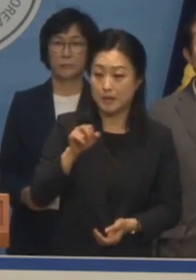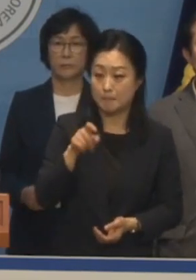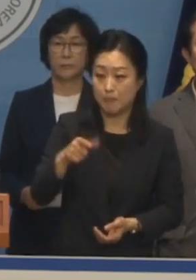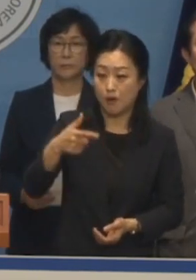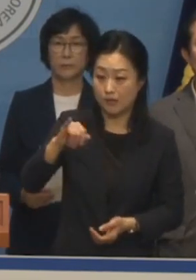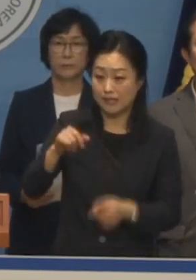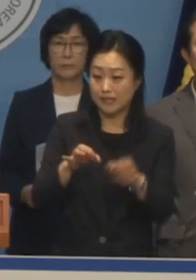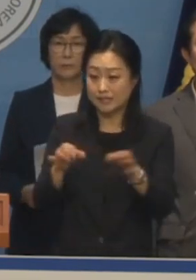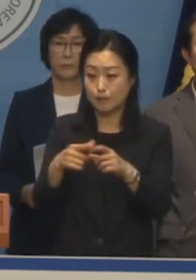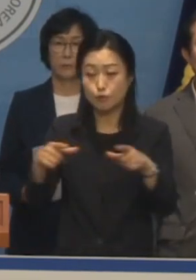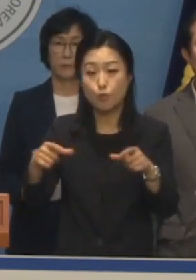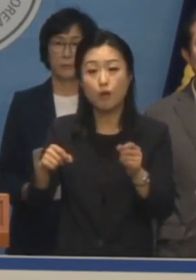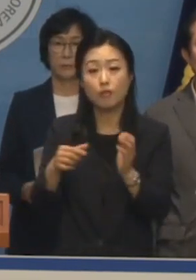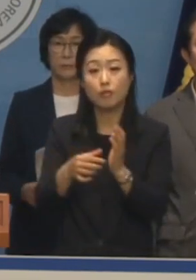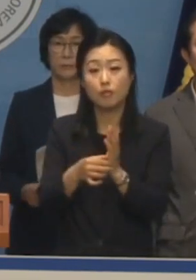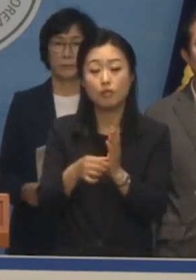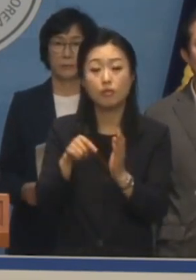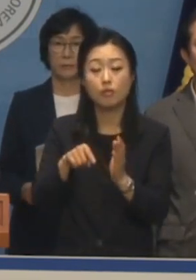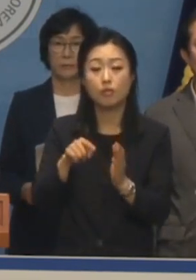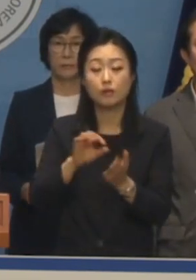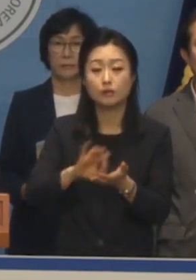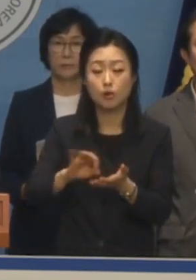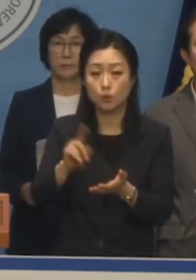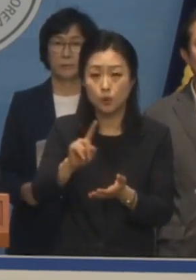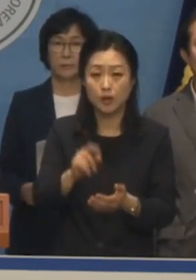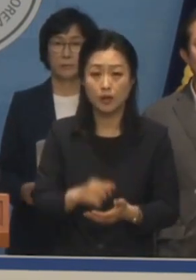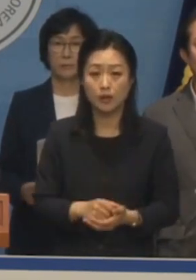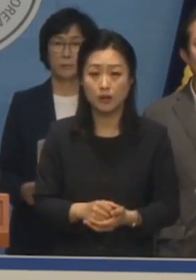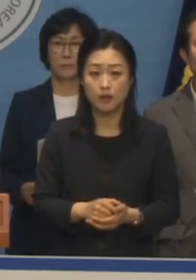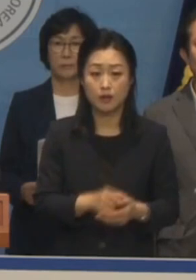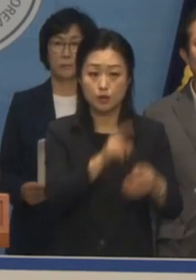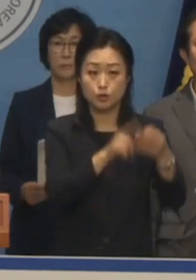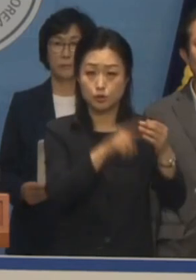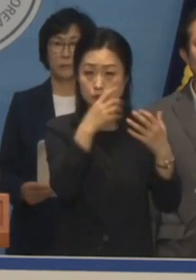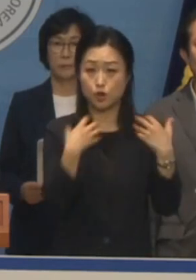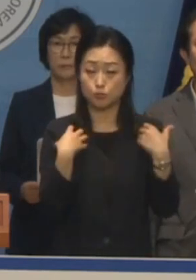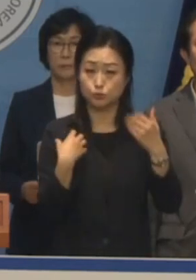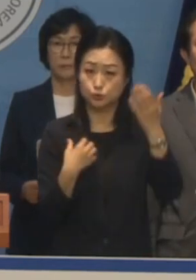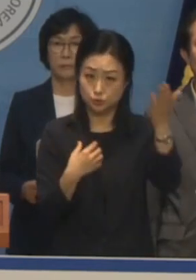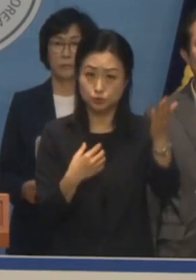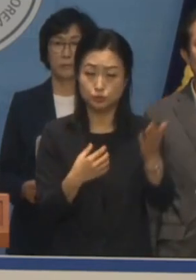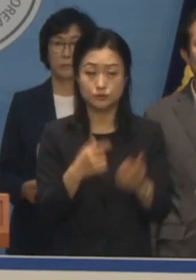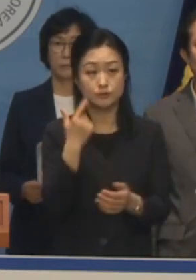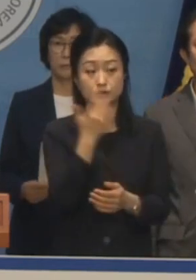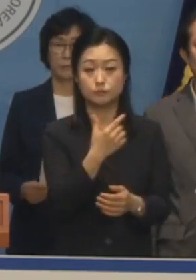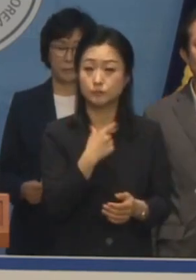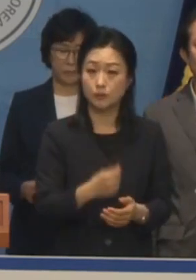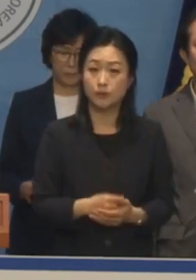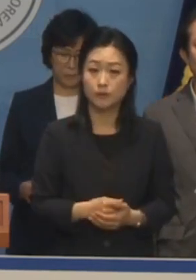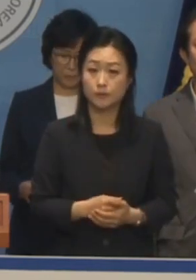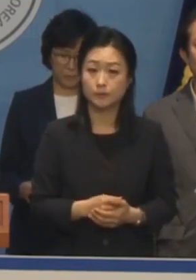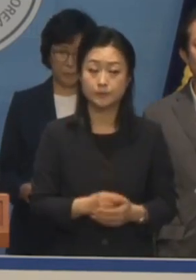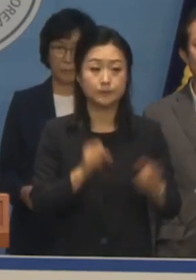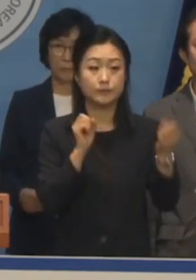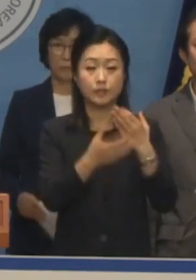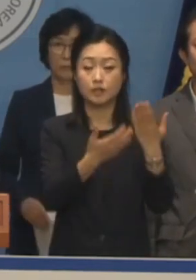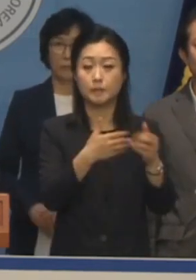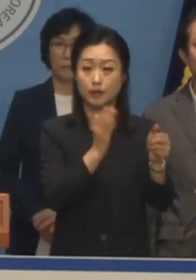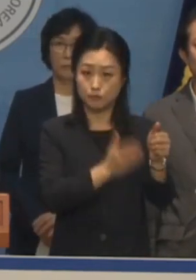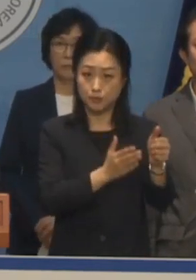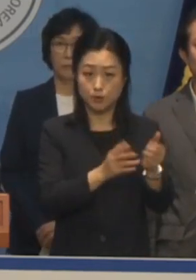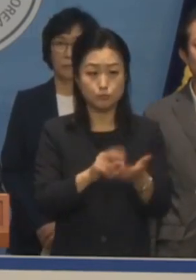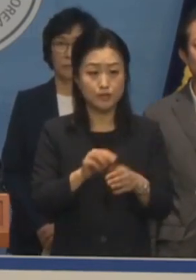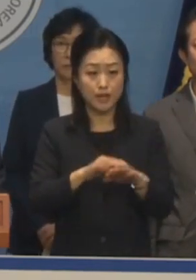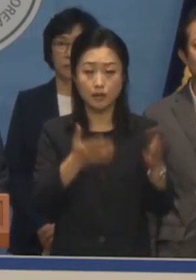상품권은 또 어떻게 되고 있는 것입니까? 금융당국과 윤석열 정부에게 질문합니다. 대답을 해주시기